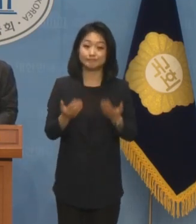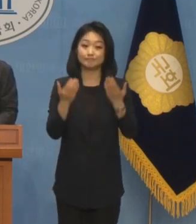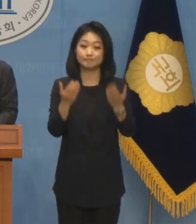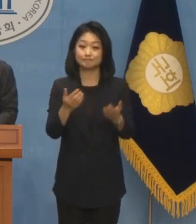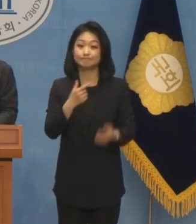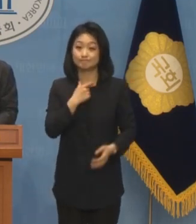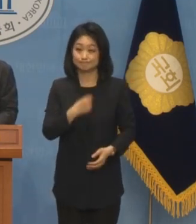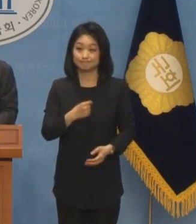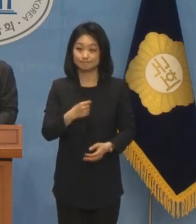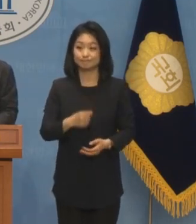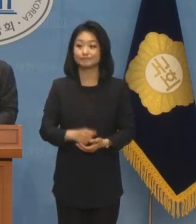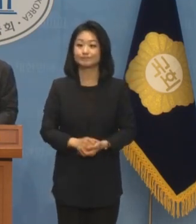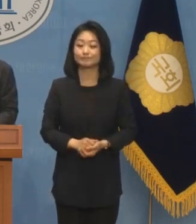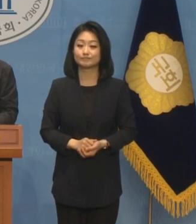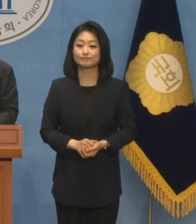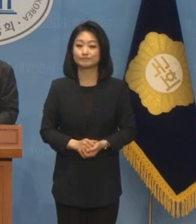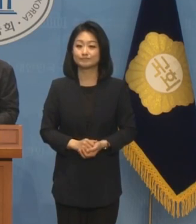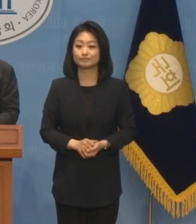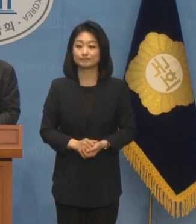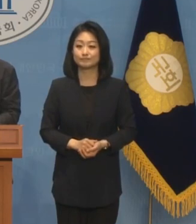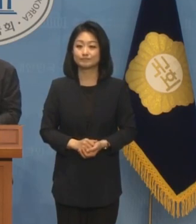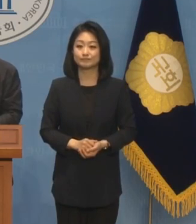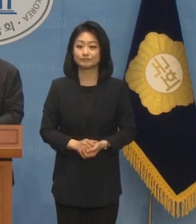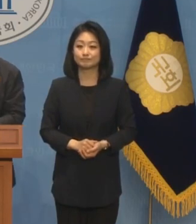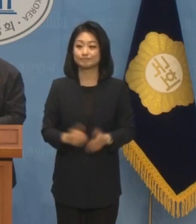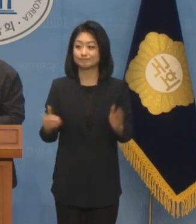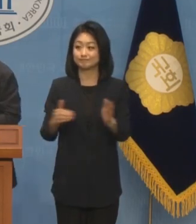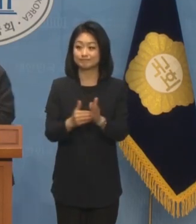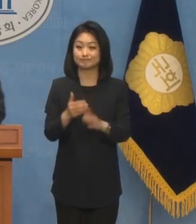응답하는 방식으로 설명을 좀 드리도록 하겠습니다